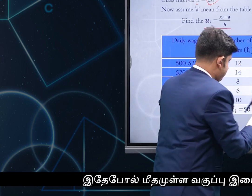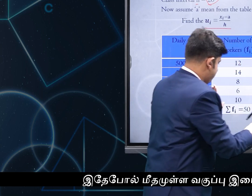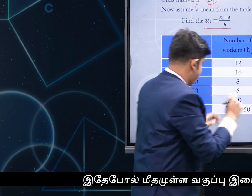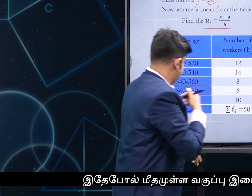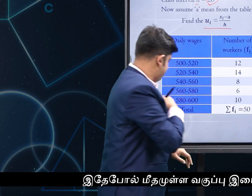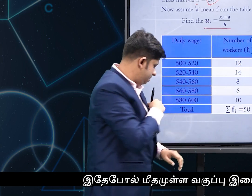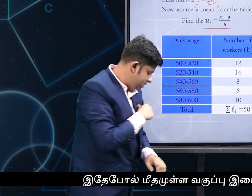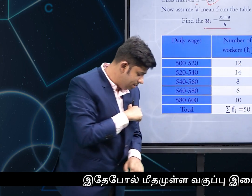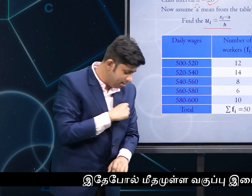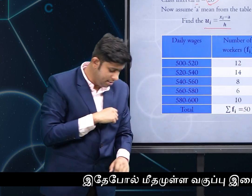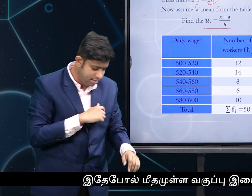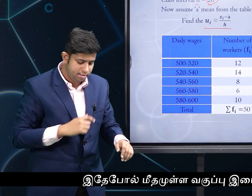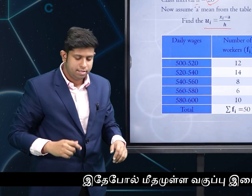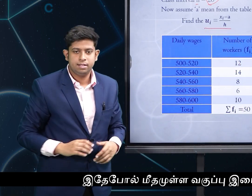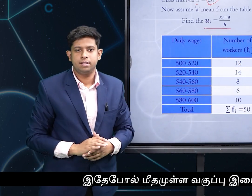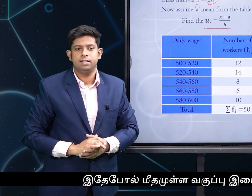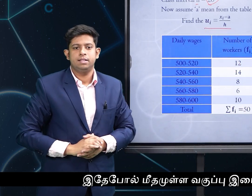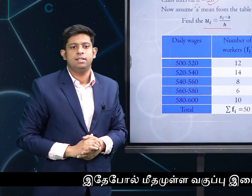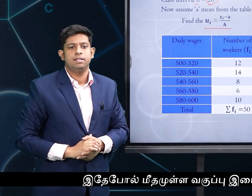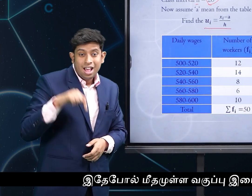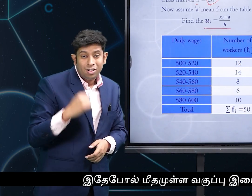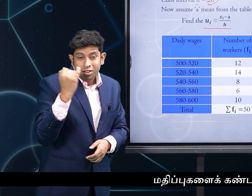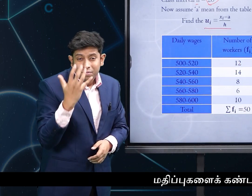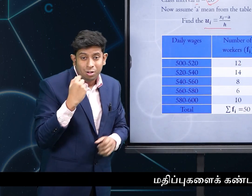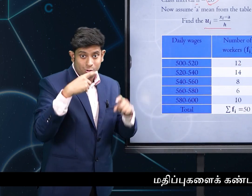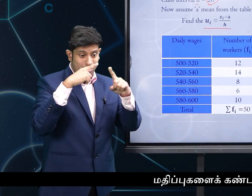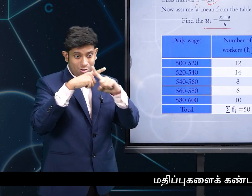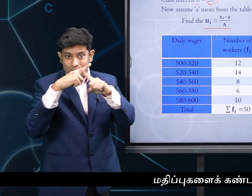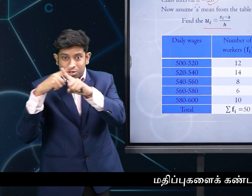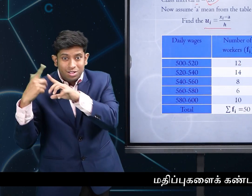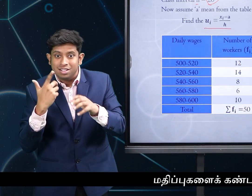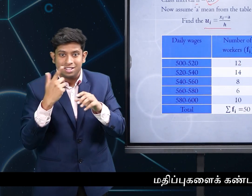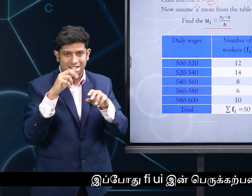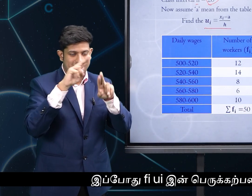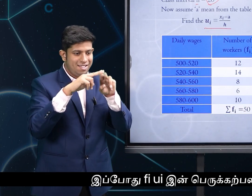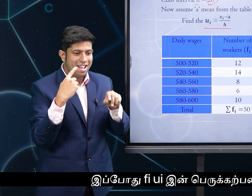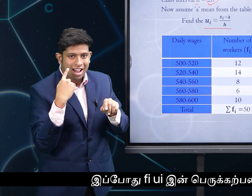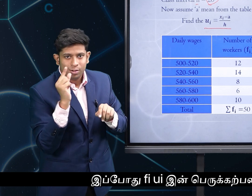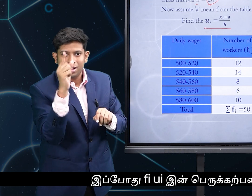இதேபோல் மீதமுள்ள வகுப்பு இடைவெளிகளுக்கு ஊயின் மதிப்புகளை கண்டறியவும். இப்போது 5